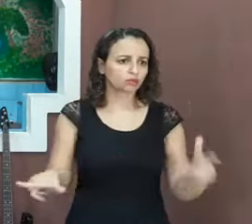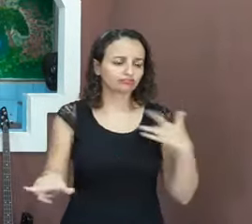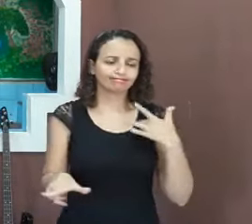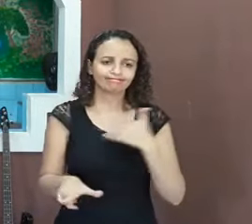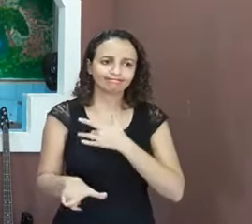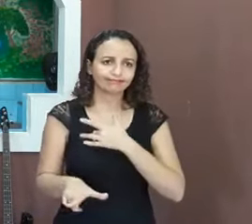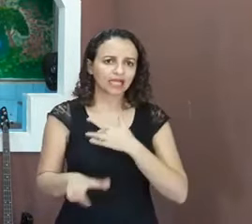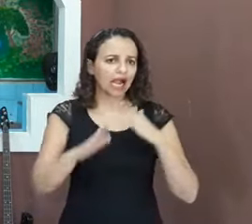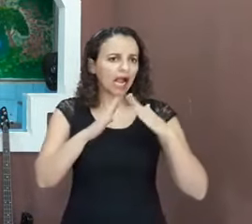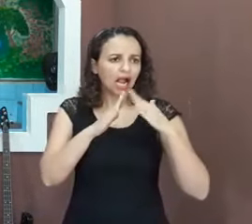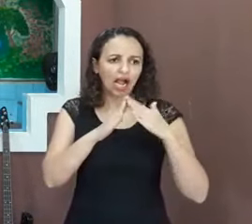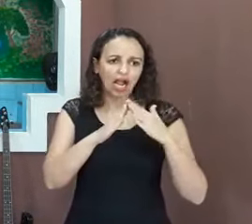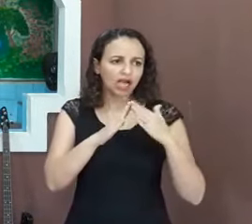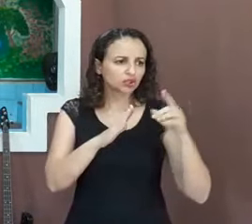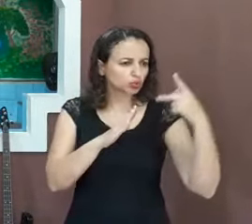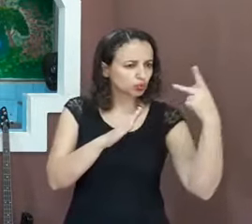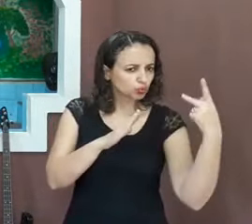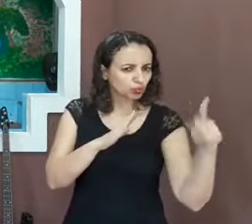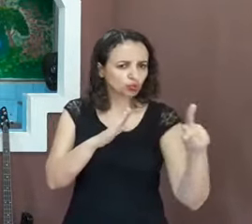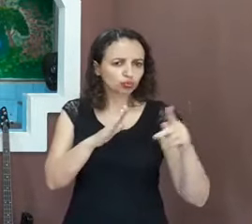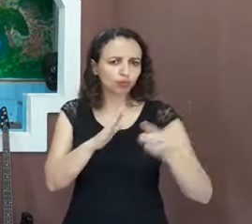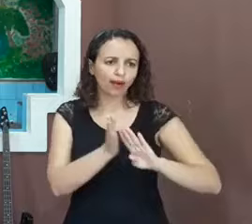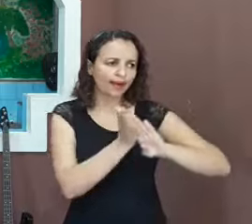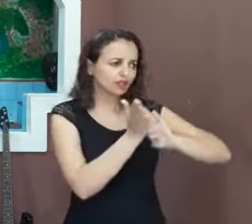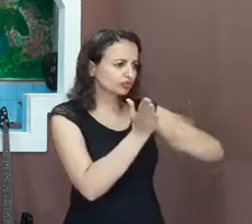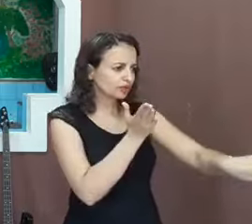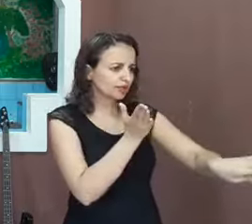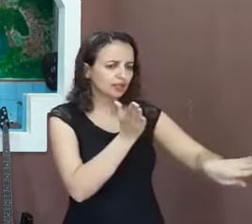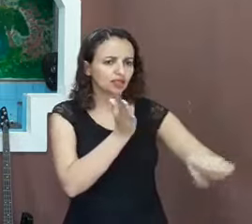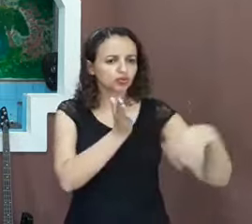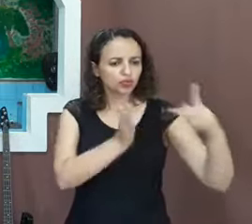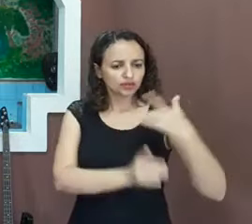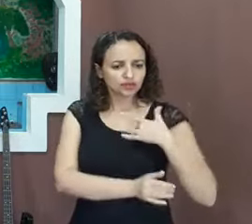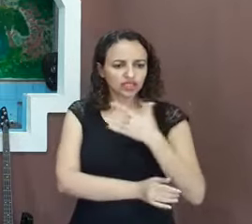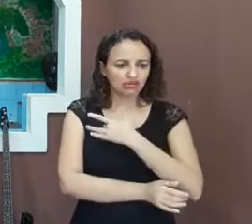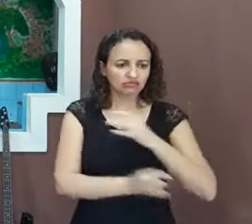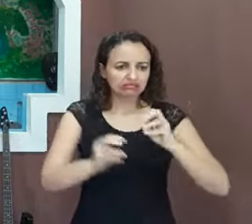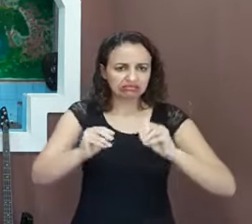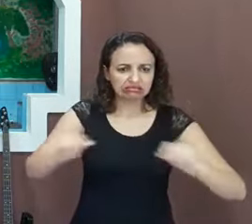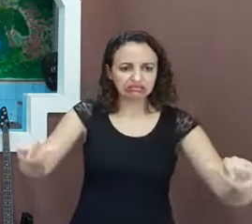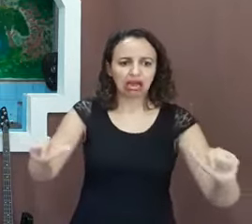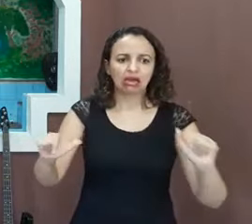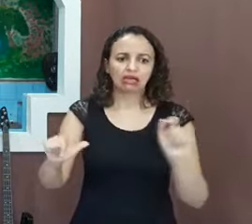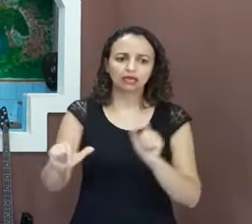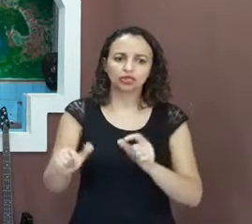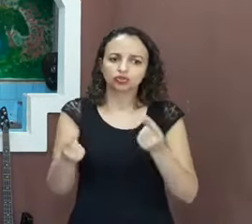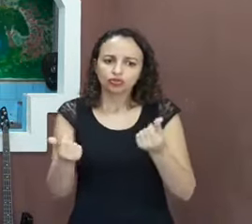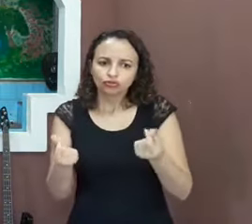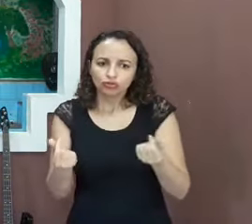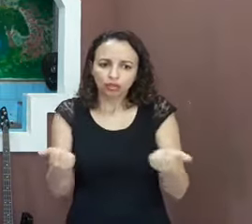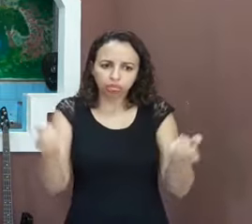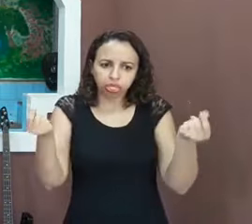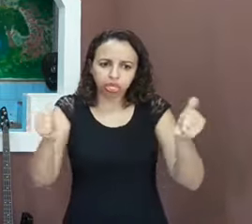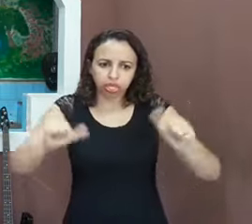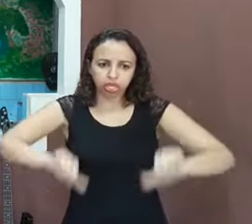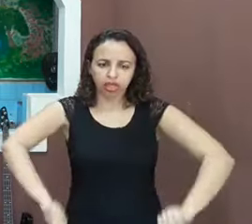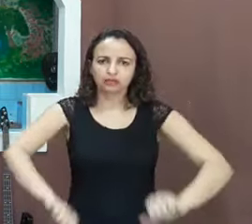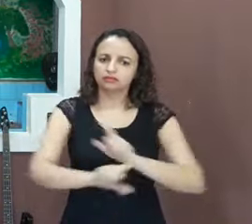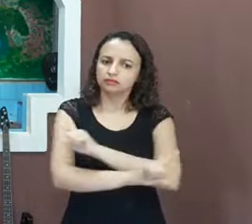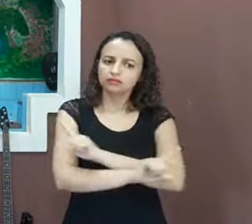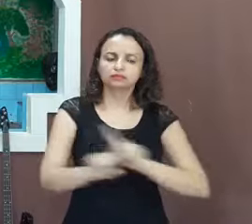a sua casa, que para você acabar com a sua saúde, que para você tirar o seu sustento. Eu estou falando para você